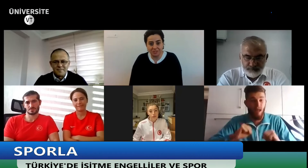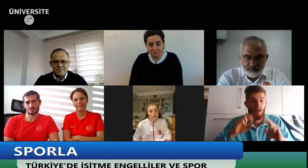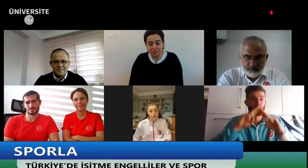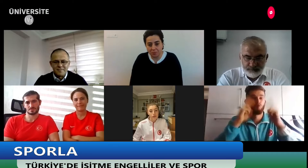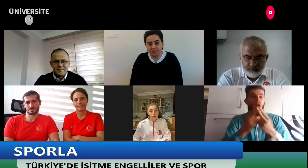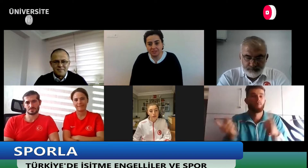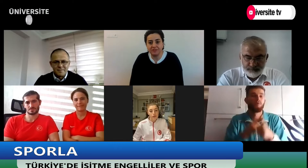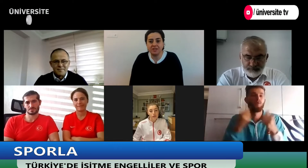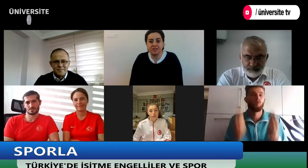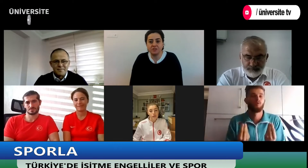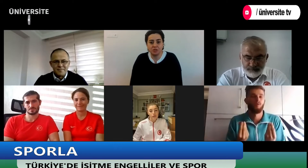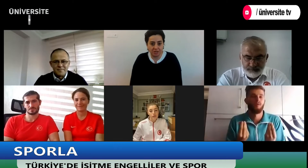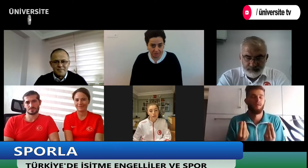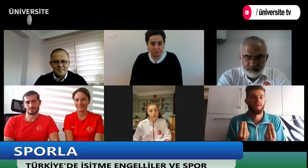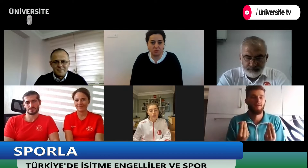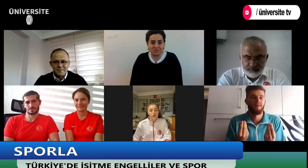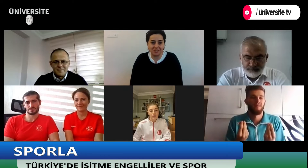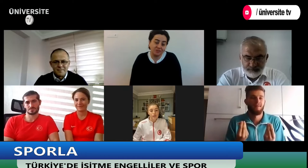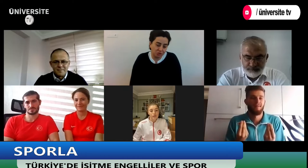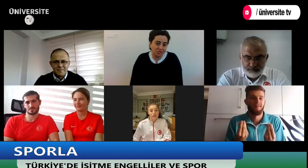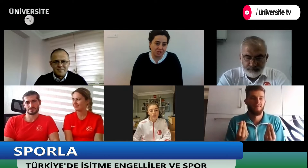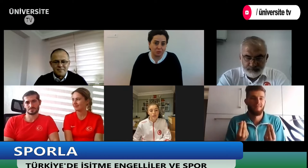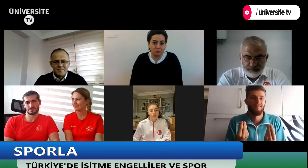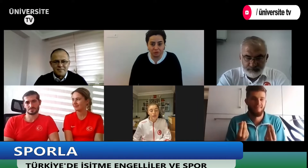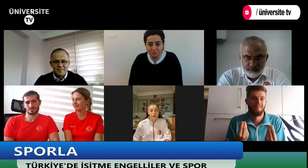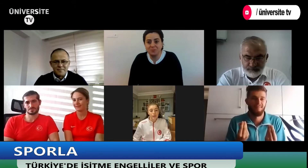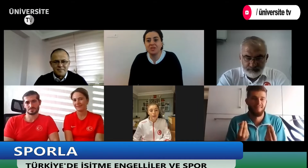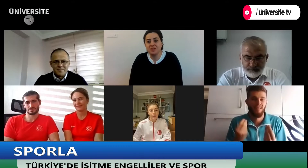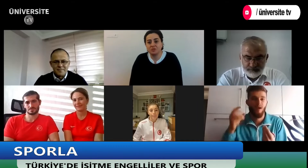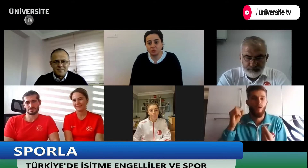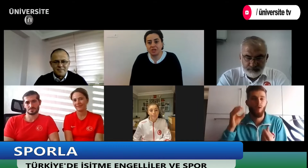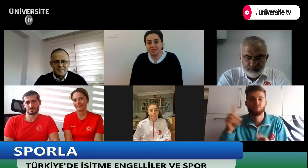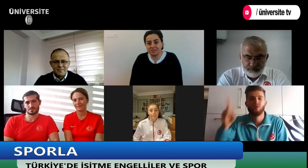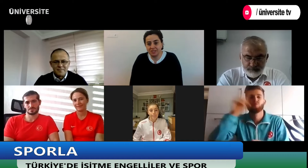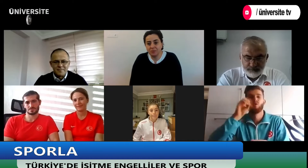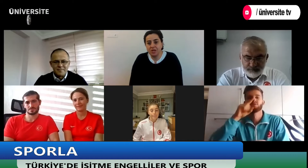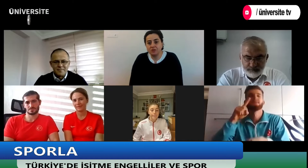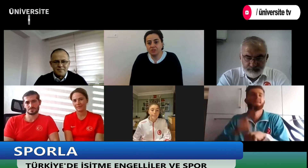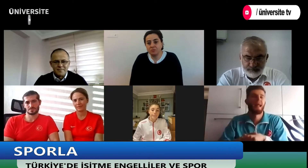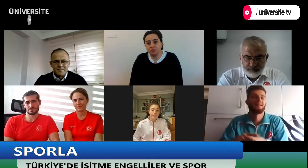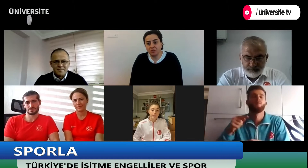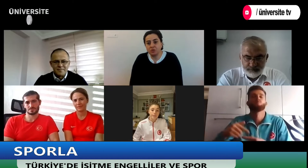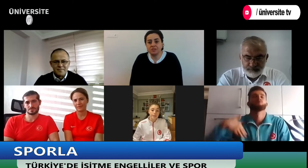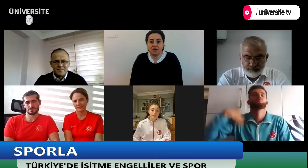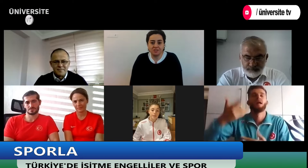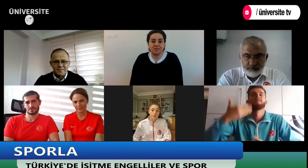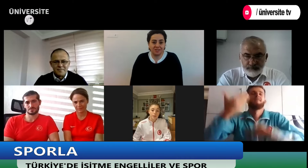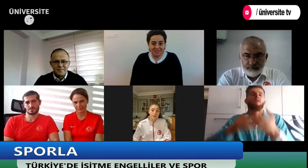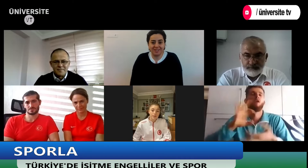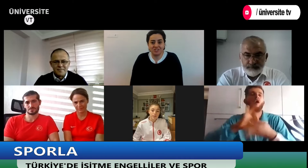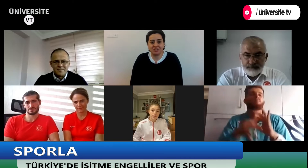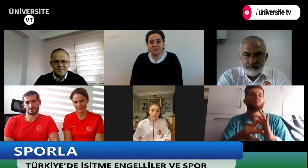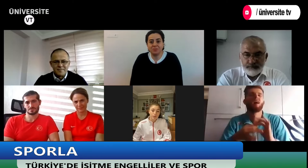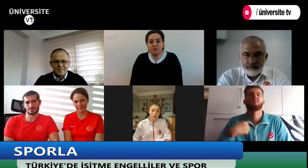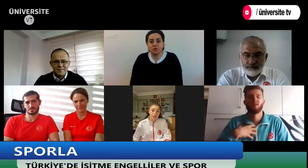ay kapatıp kapandık ve dünya şampiyonası hazırlandık ve dünya şampiyonu oldum. 9 ay hazırlanıp. Hocam bundan sonra daha